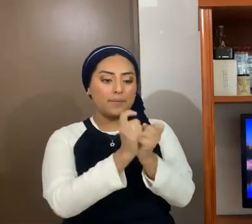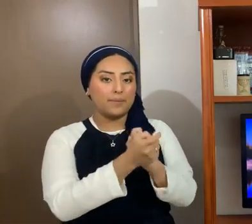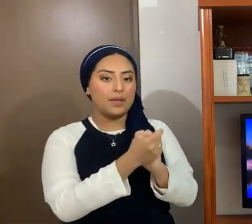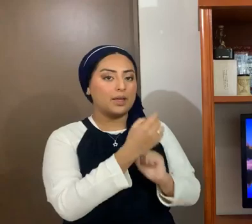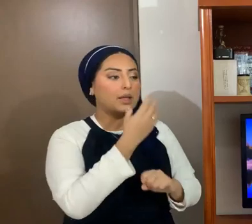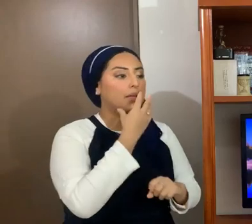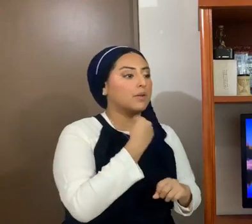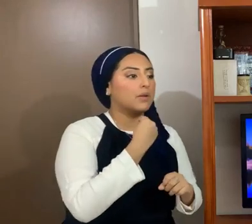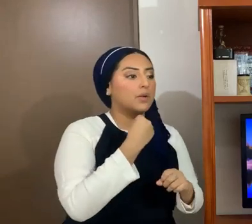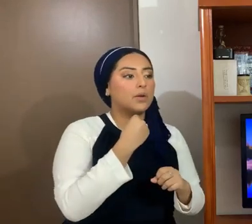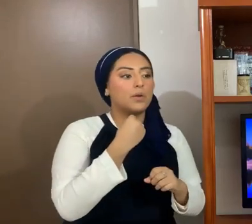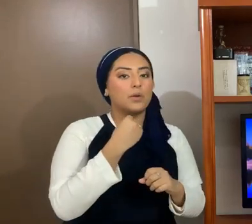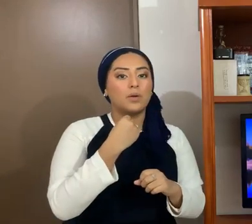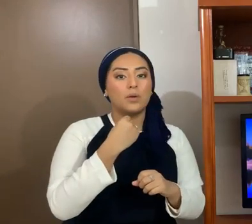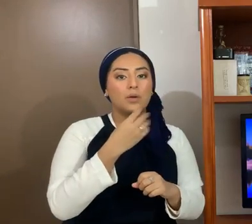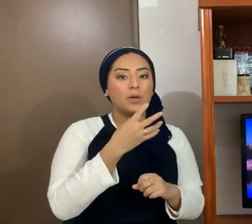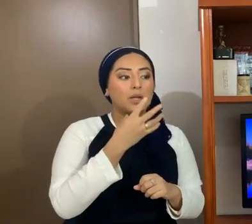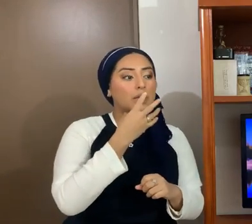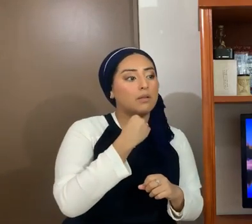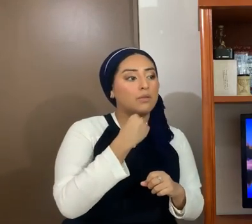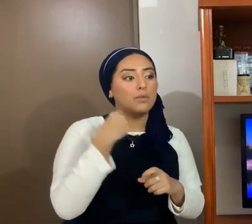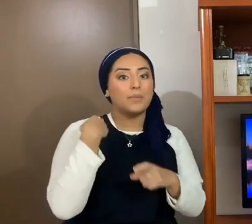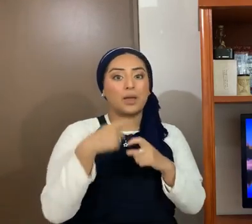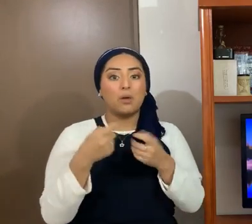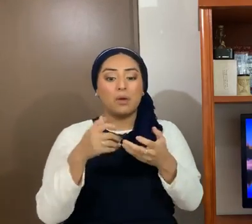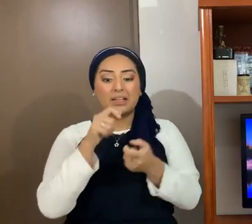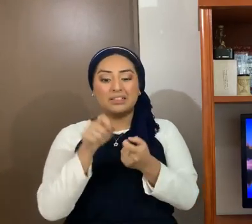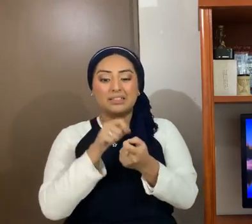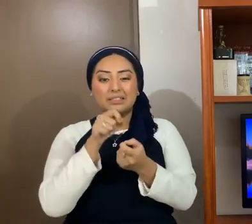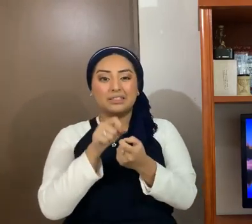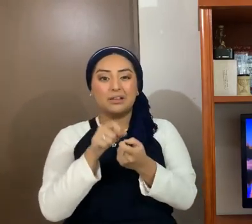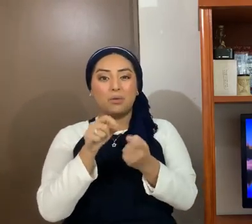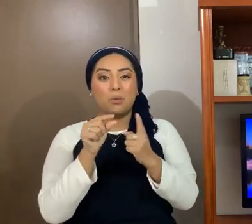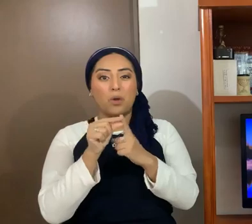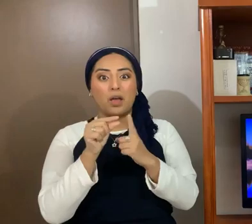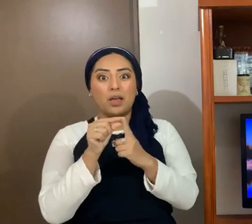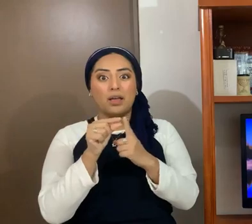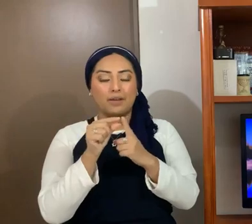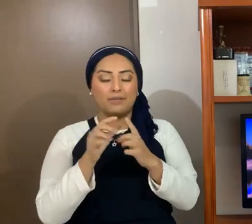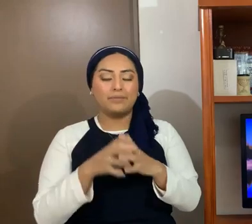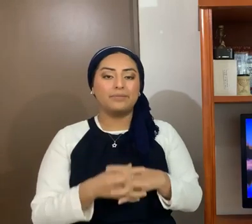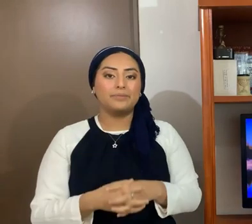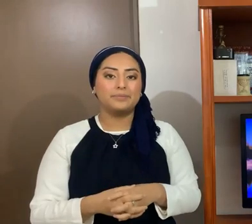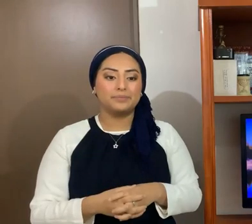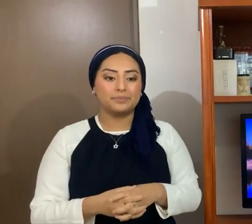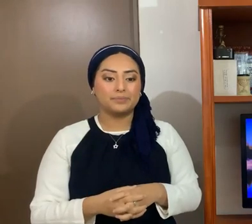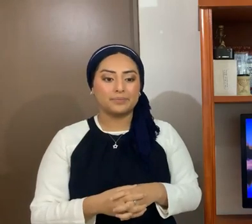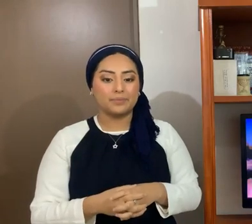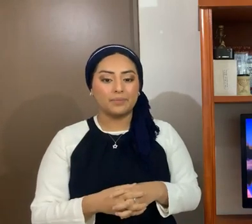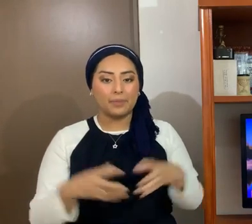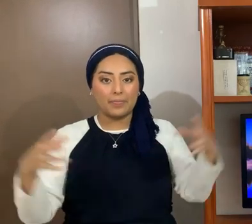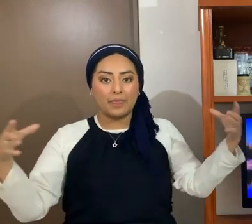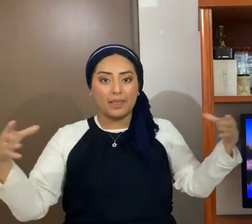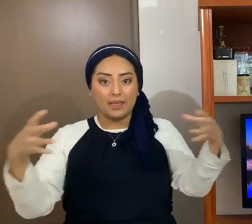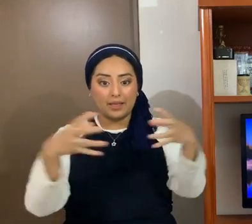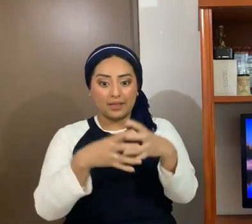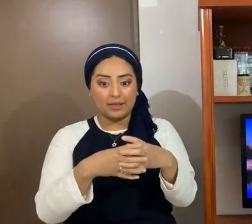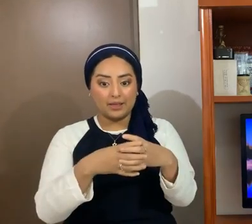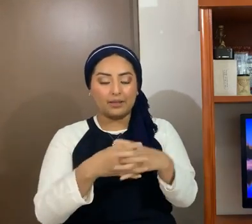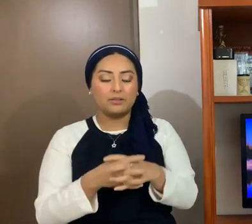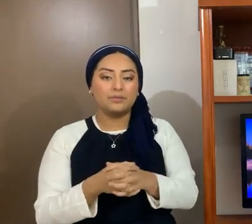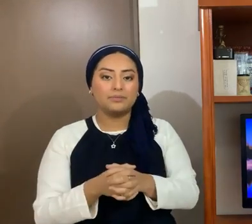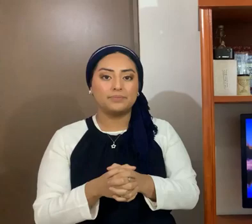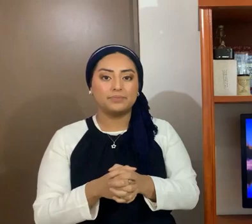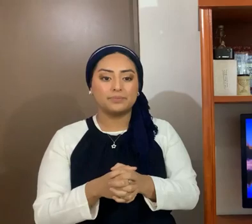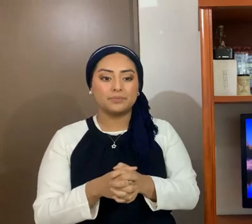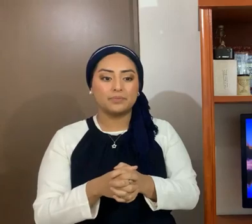al español, quisiéramos como que hubiera palabras exactas para una expresión, por ejemplo, Vayakel, y se congregaron, o hizo que se congregaran.